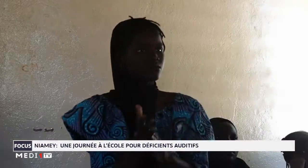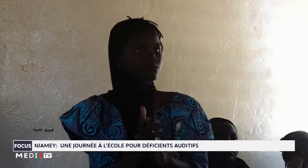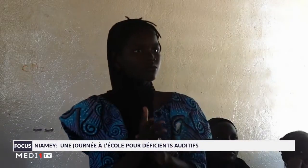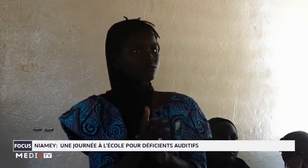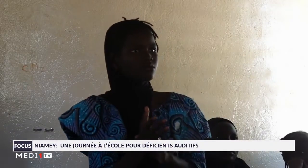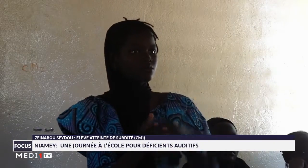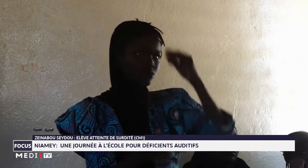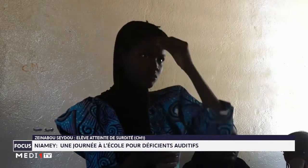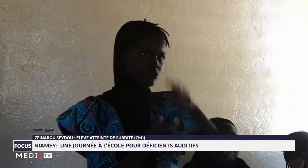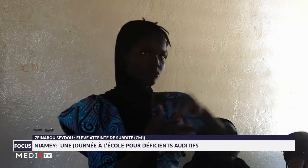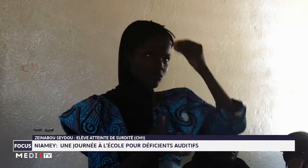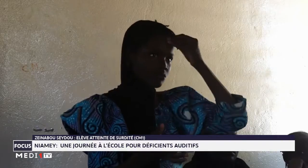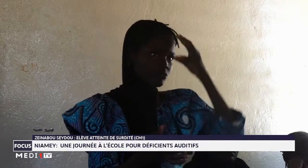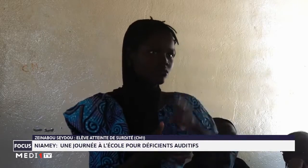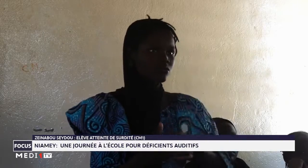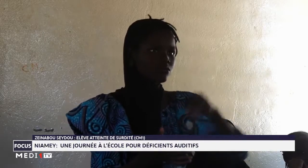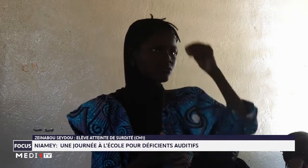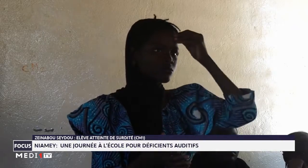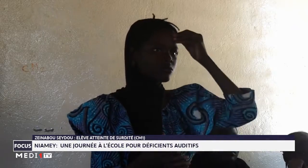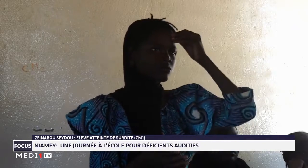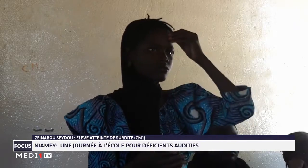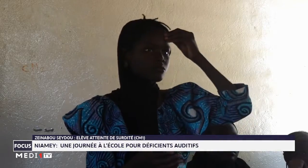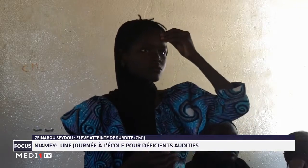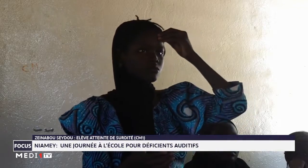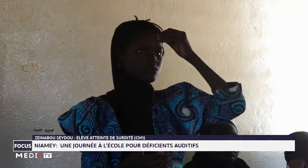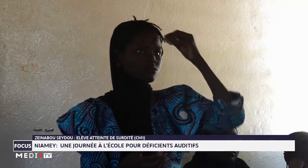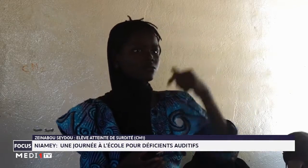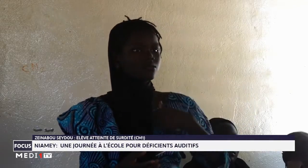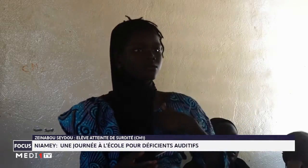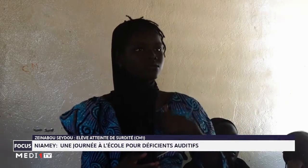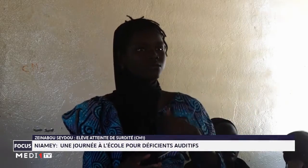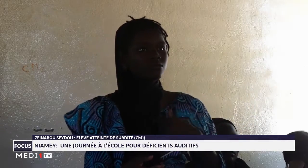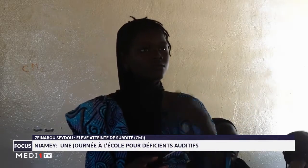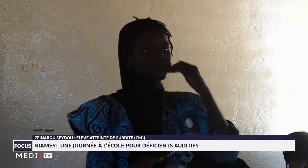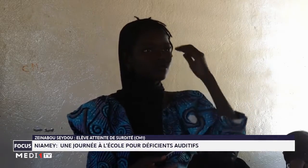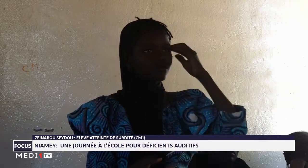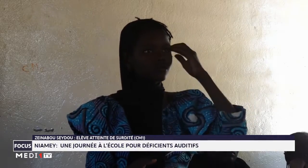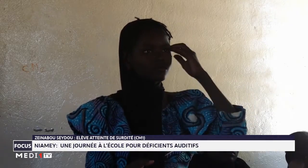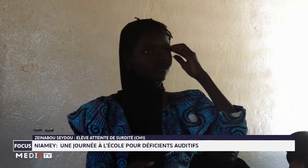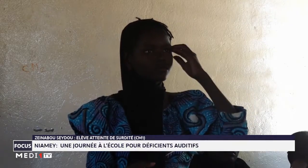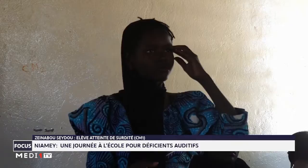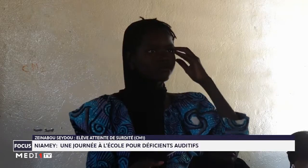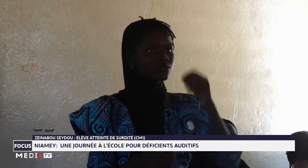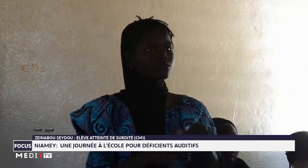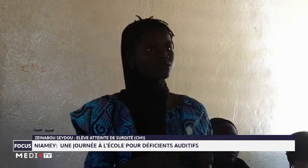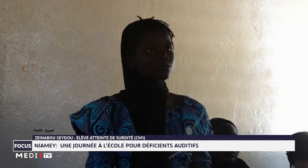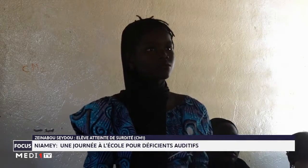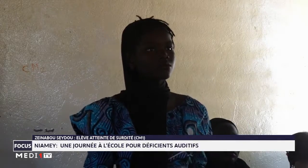Mon père est sourd ainsi que 4 de mes frères. Je communique bien avec eux, même s'ils ne comprennent pas bien le langage des